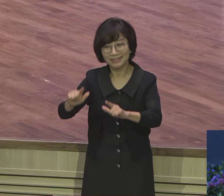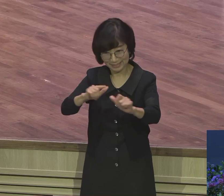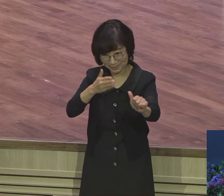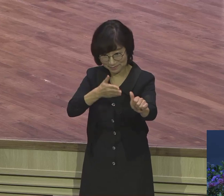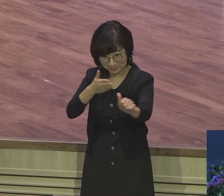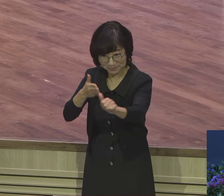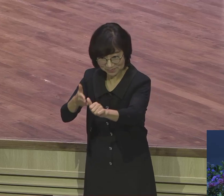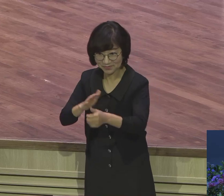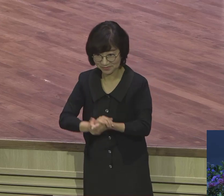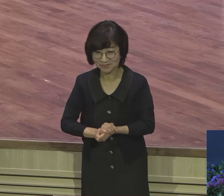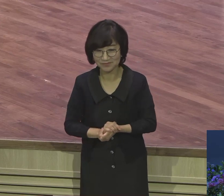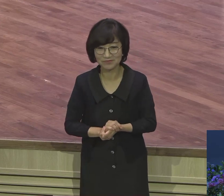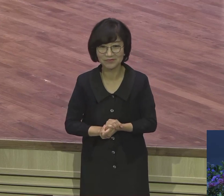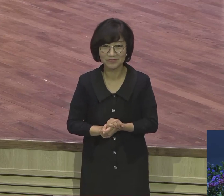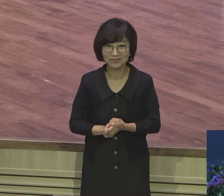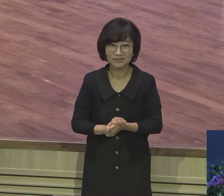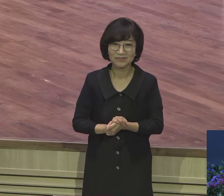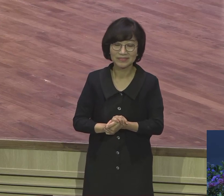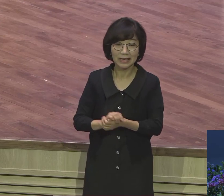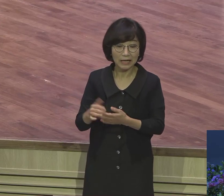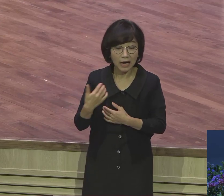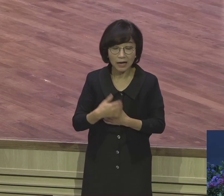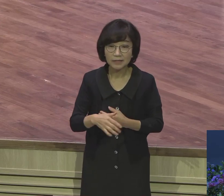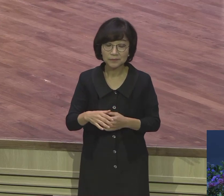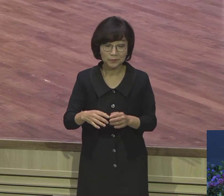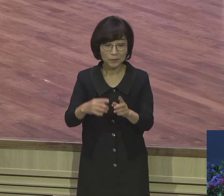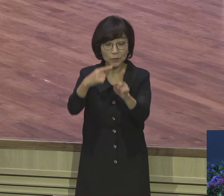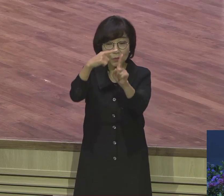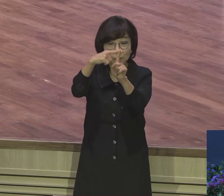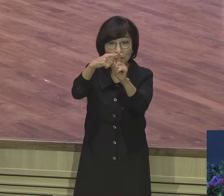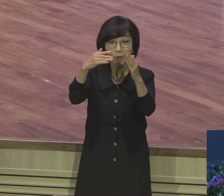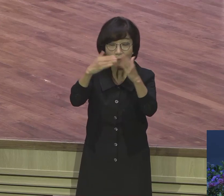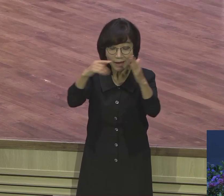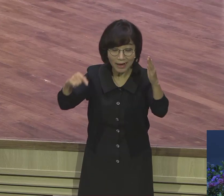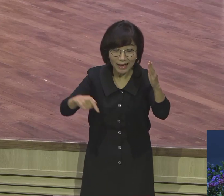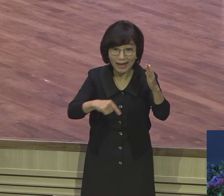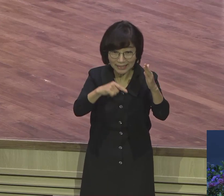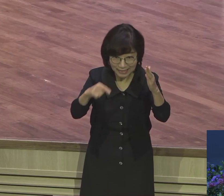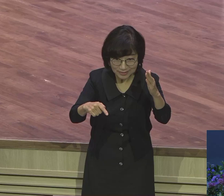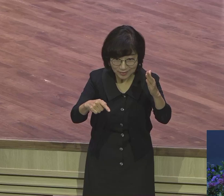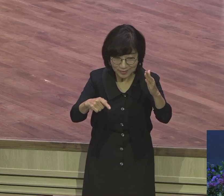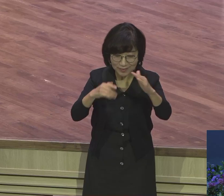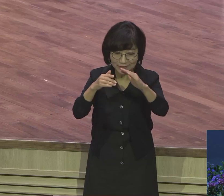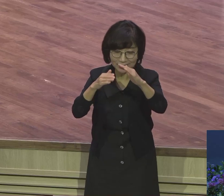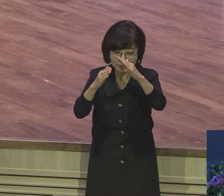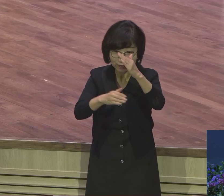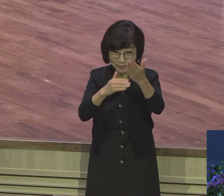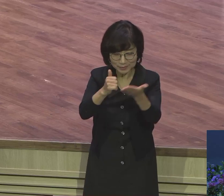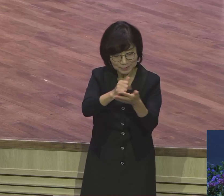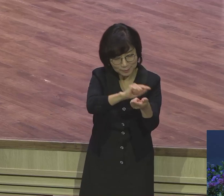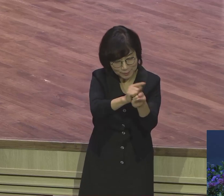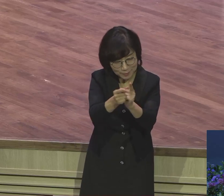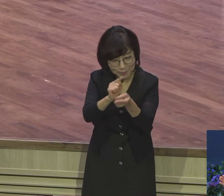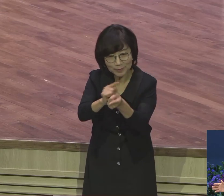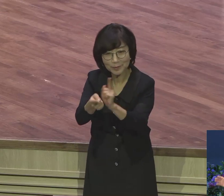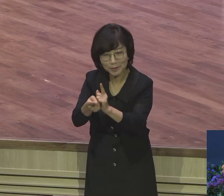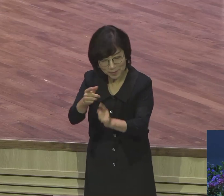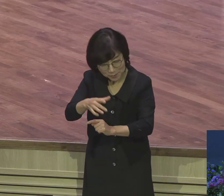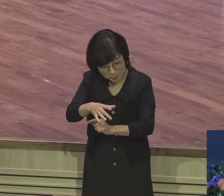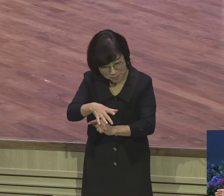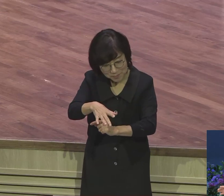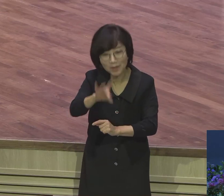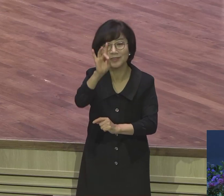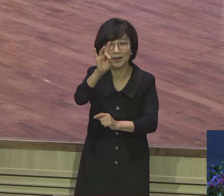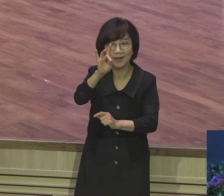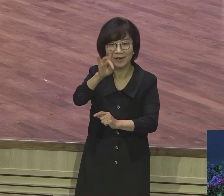이런 관계 회복이 교회 안에서 성도들 간에 먼저 있어야 한다. 교회 안에 세상에 나가기 전에